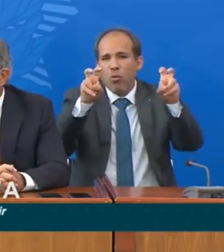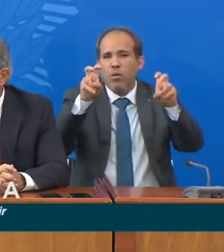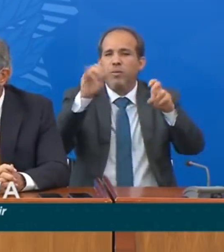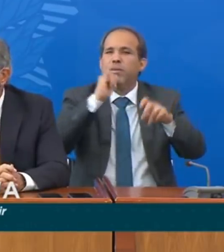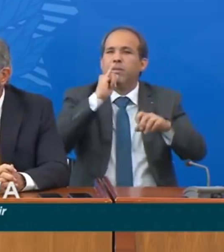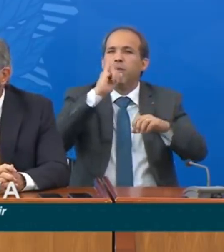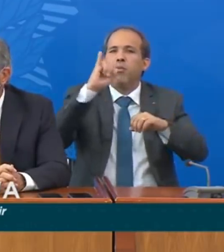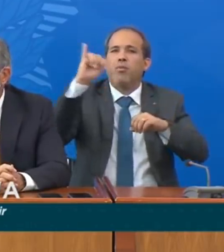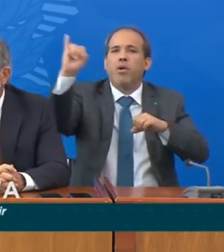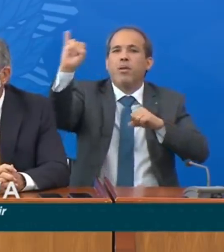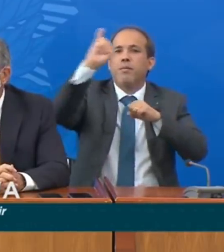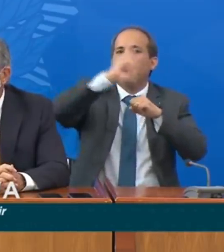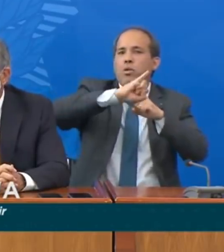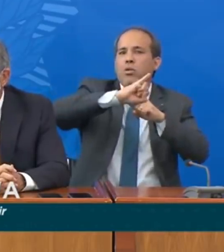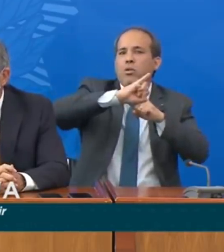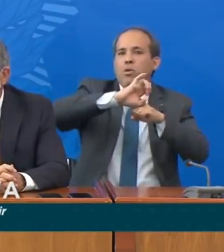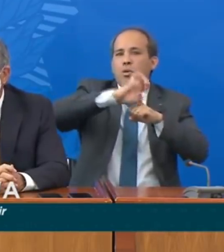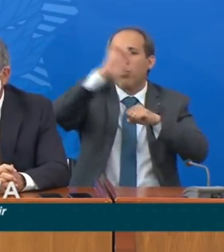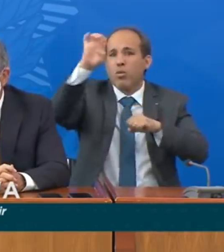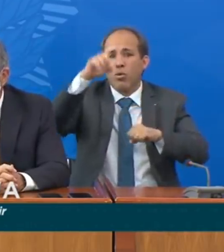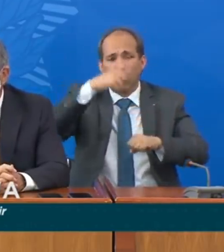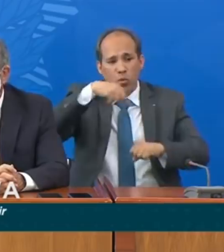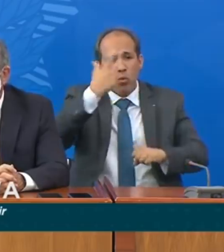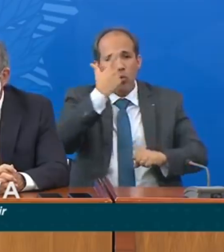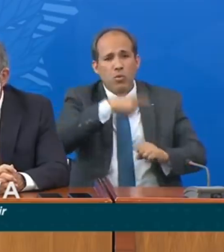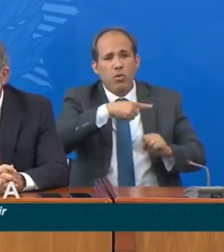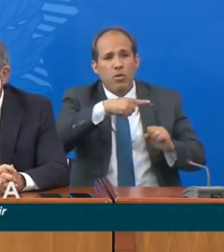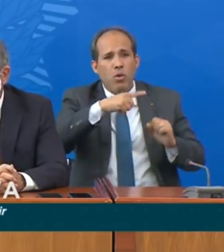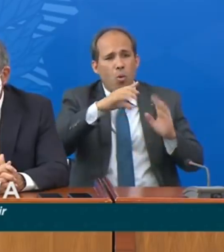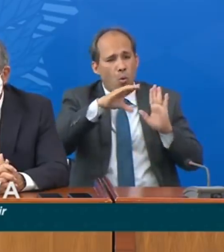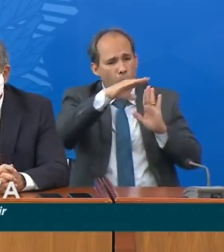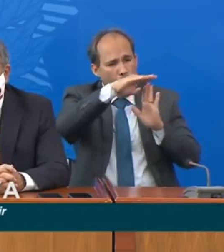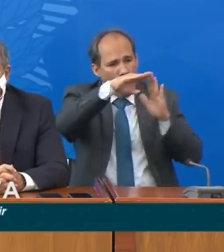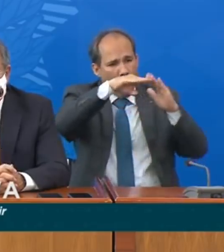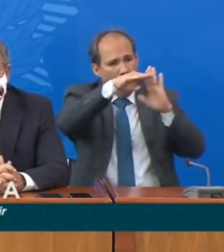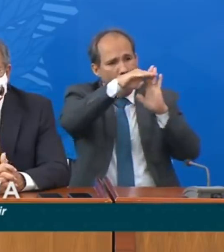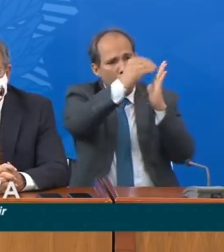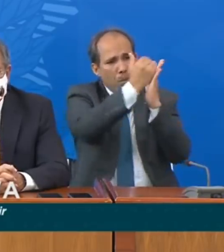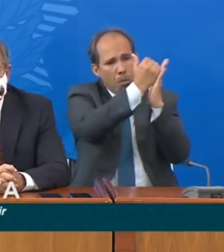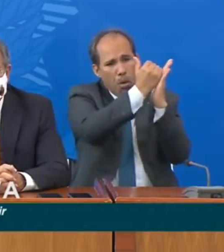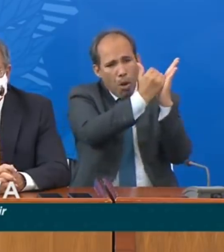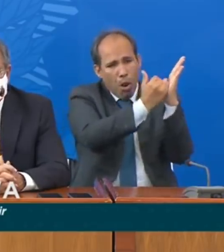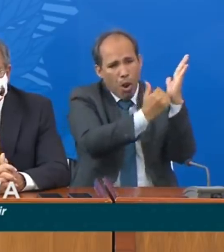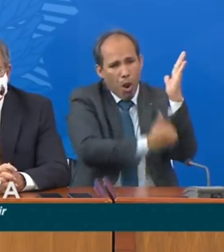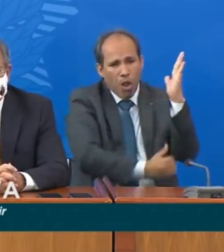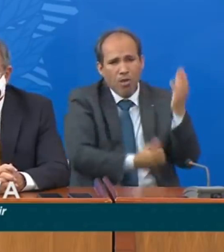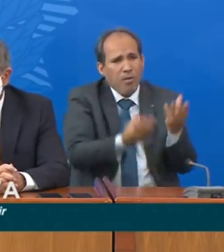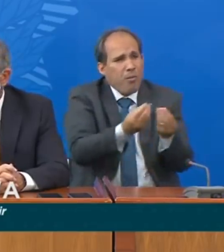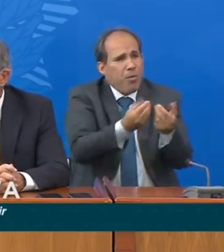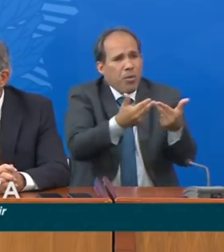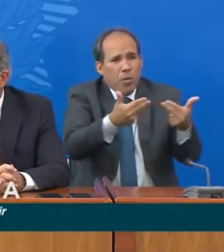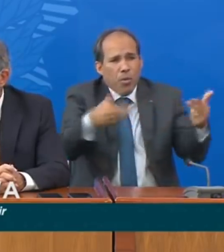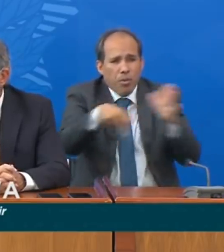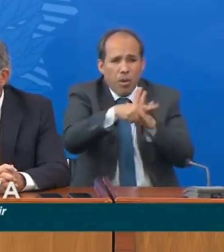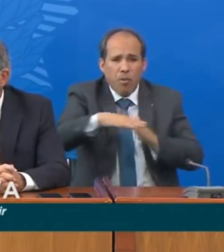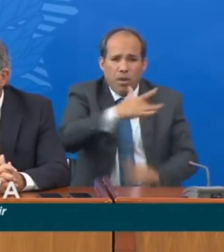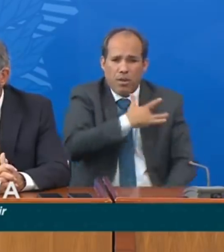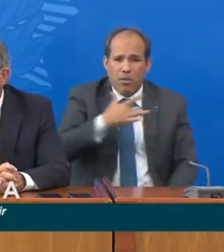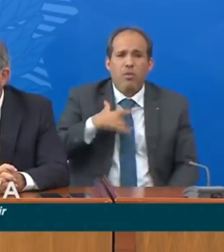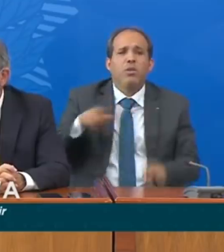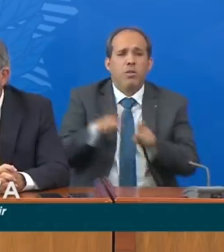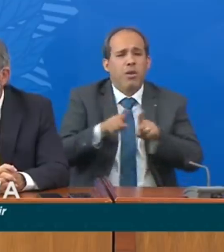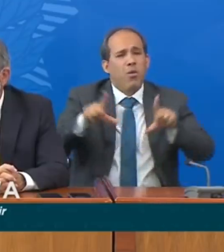importação, nós reduzimos de centenas voltado da saúde. Assim como reduzimos o